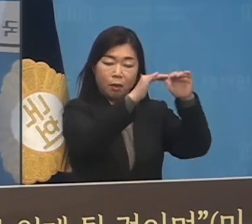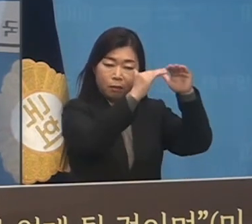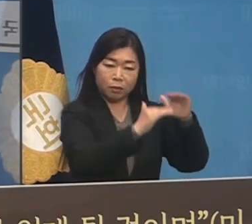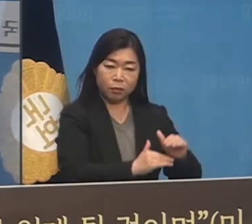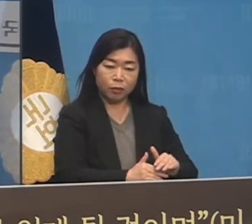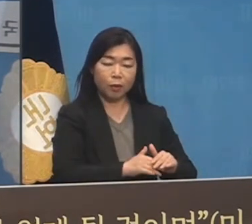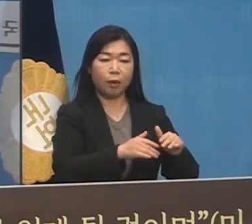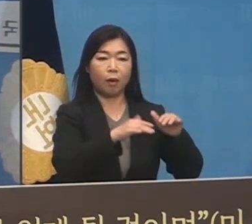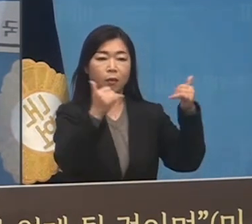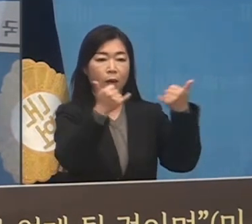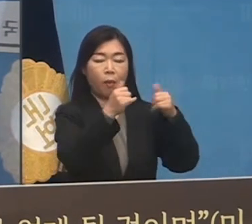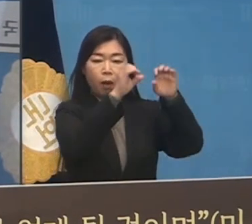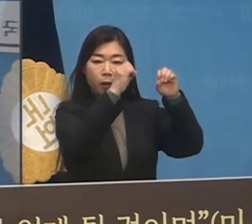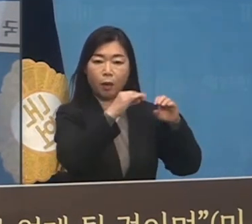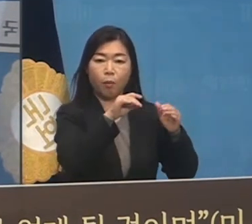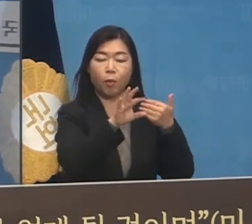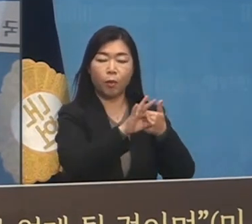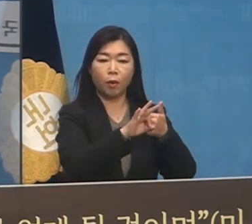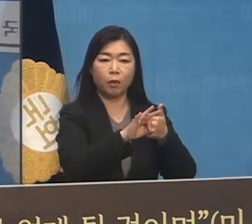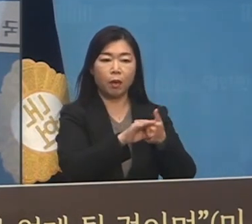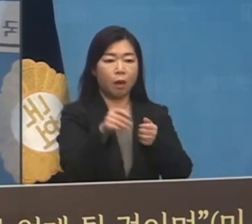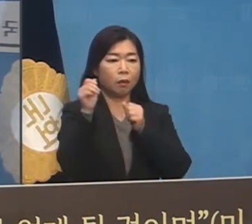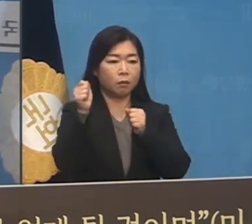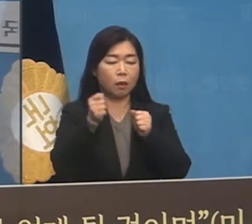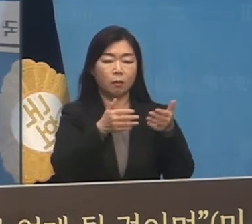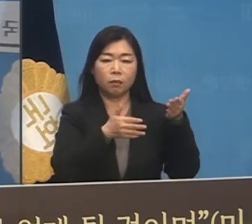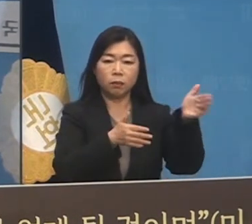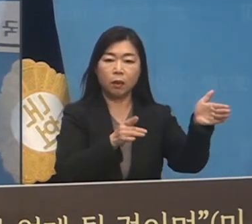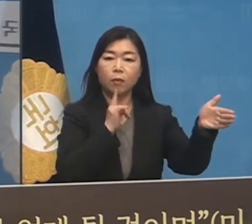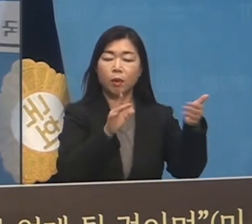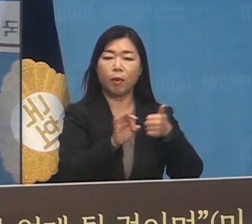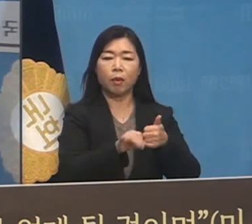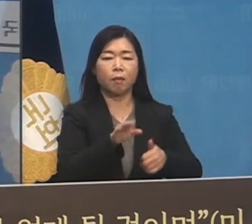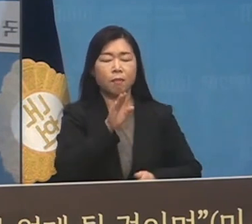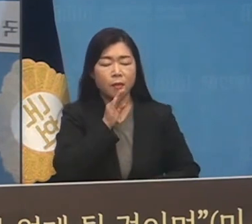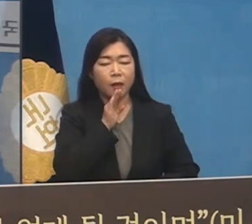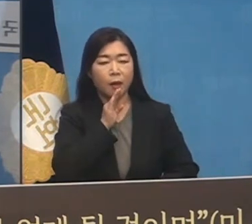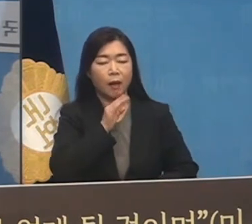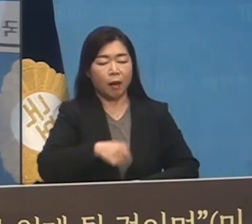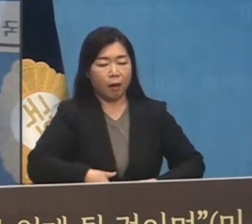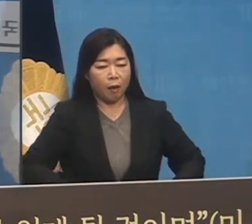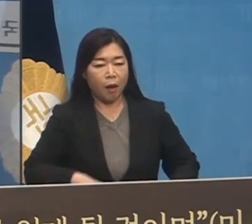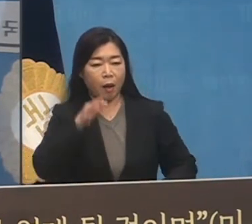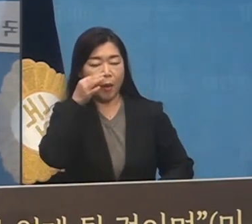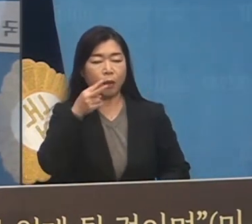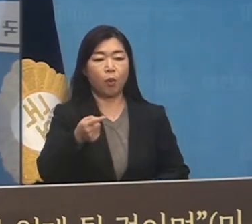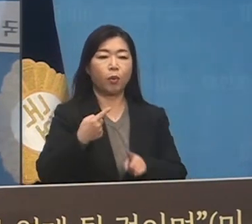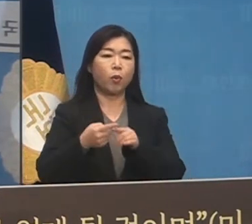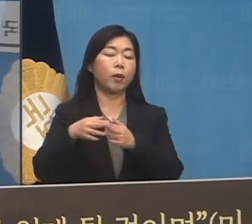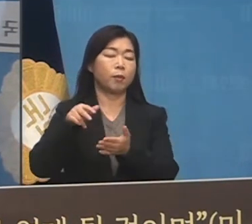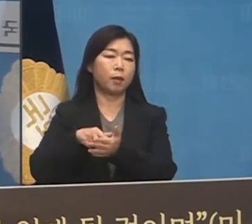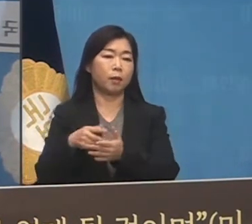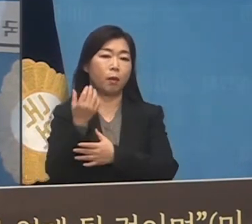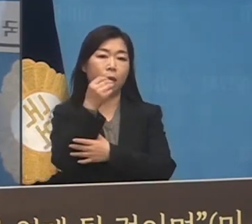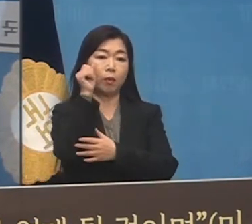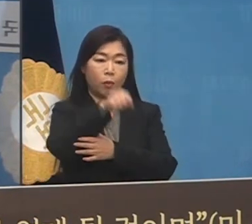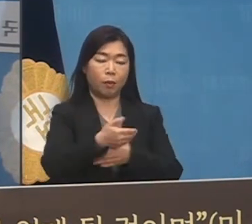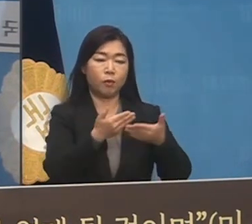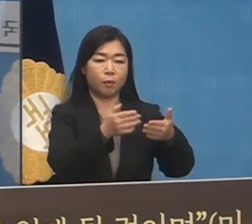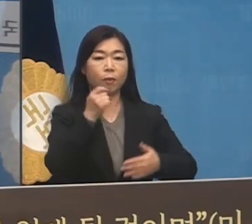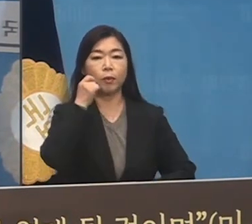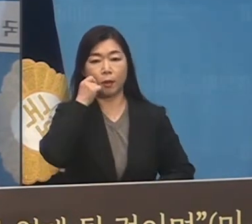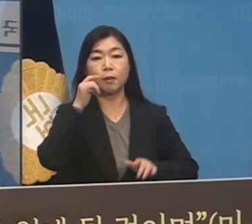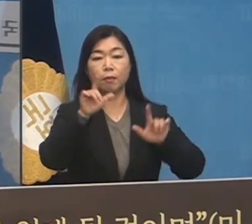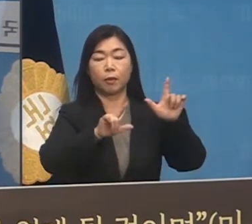드러나고 있는 무속 지향성은 백보를 양보해도 교회가 용납할 수 없는